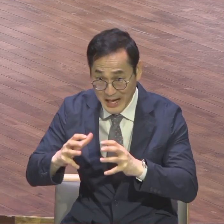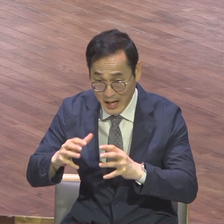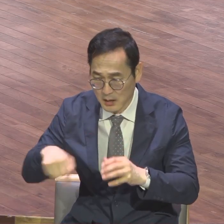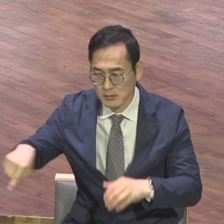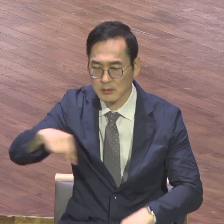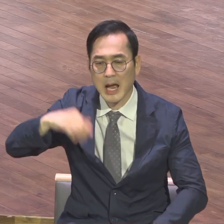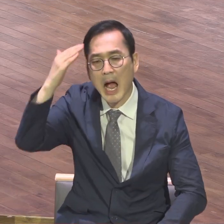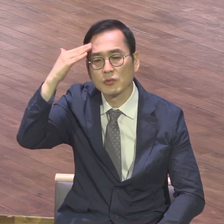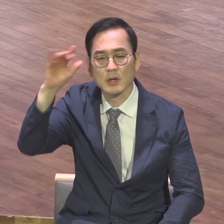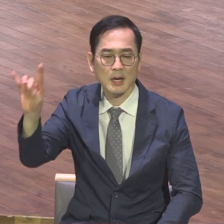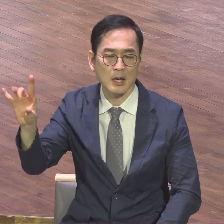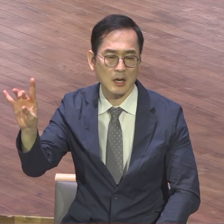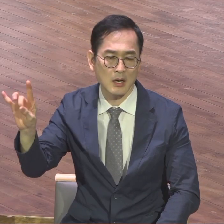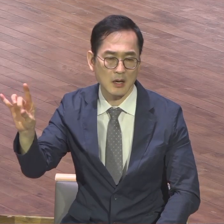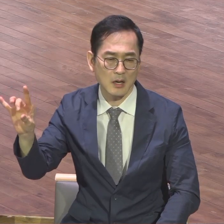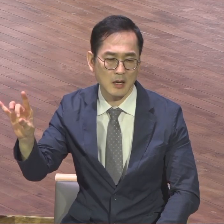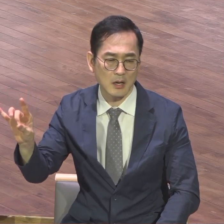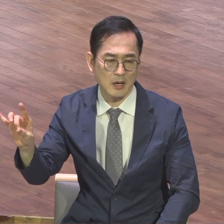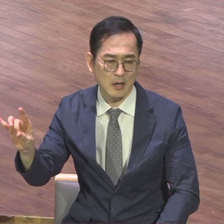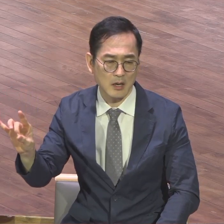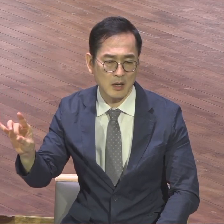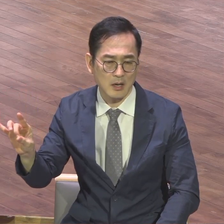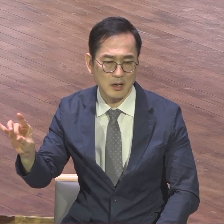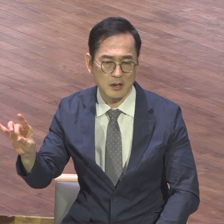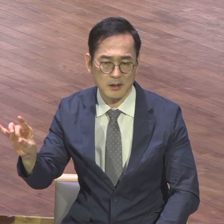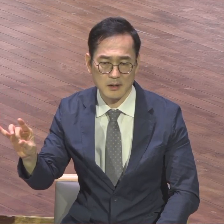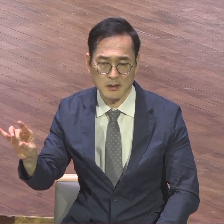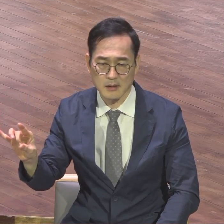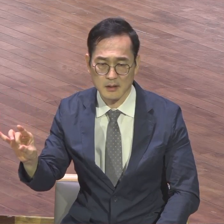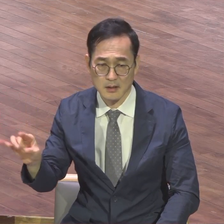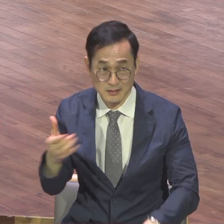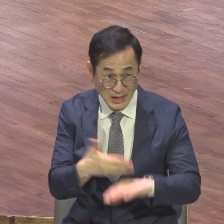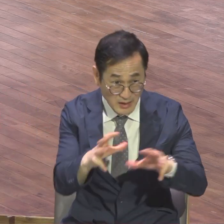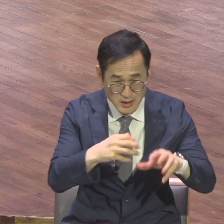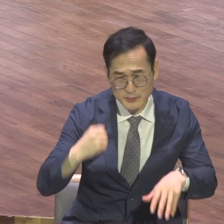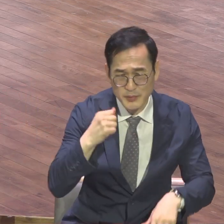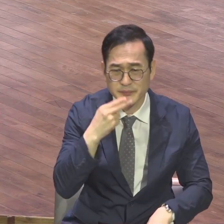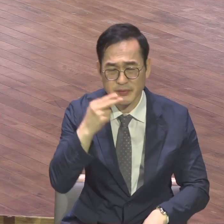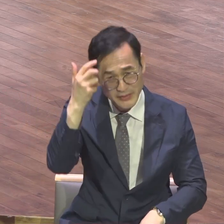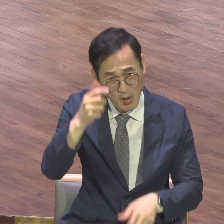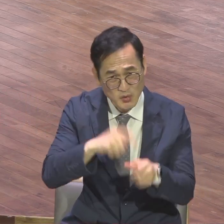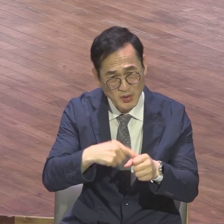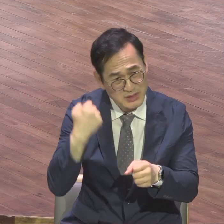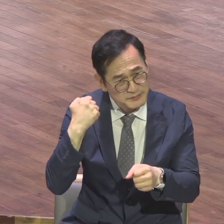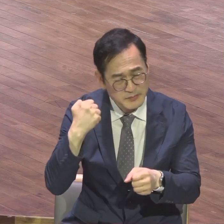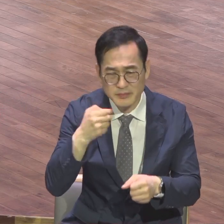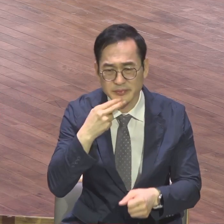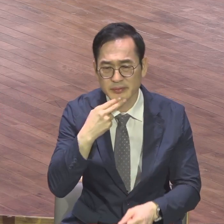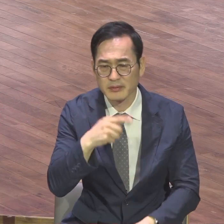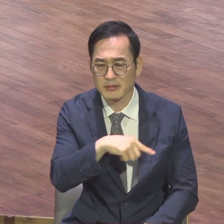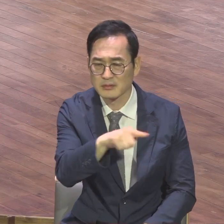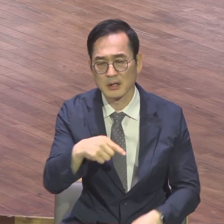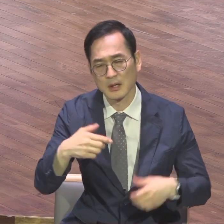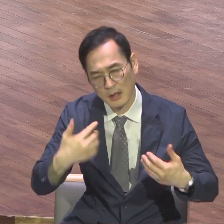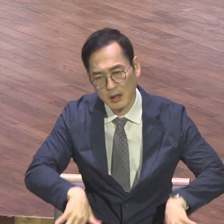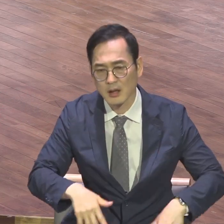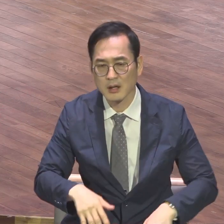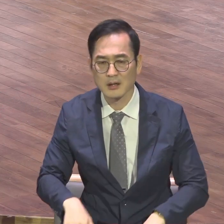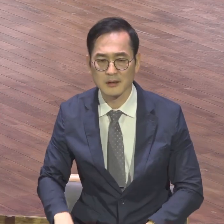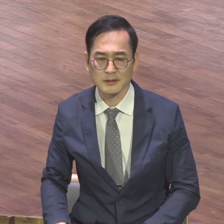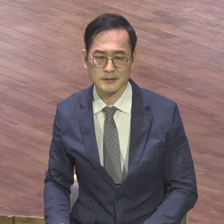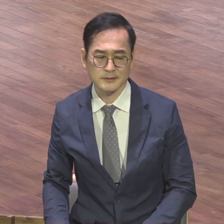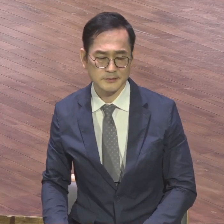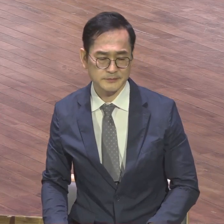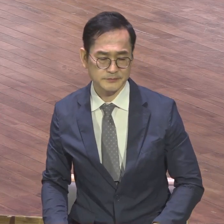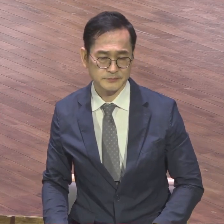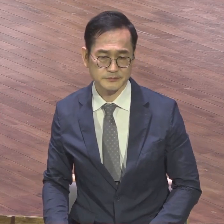나라를 출석하겠다. 이거 우연이겠습니까? 그러면 여러분 잘 나 하다가 인생 마치겠냐고요. 교회는 지금